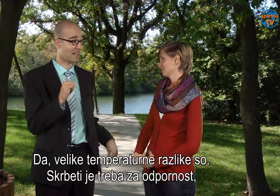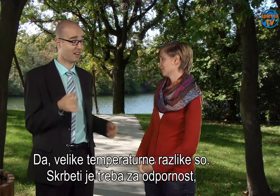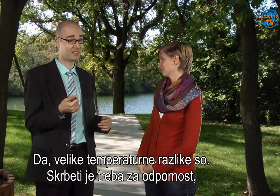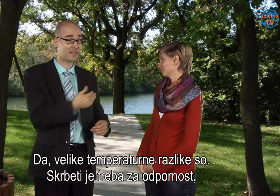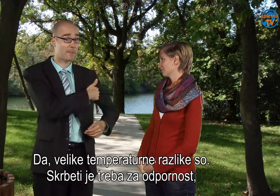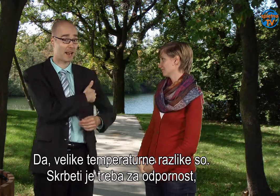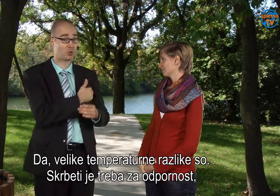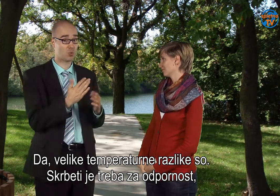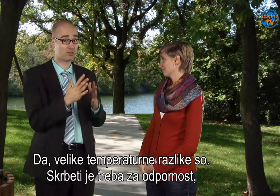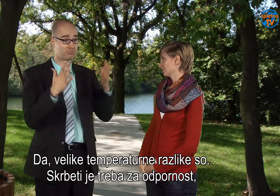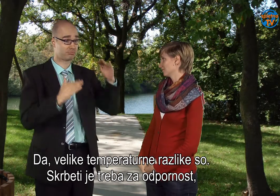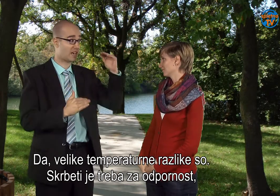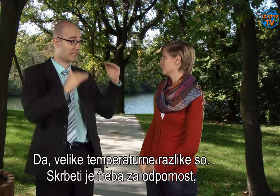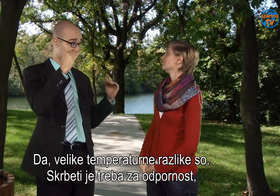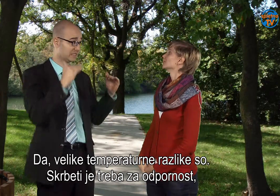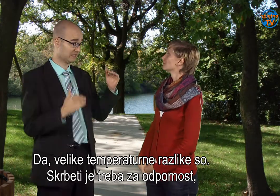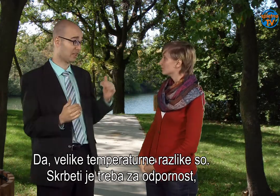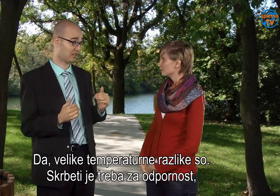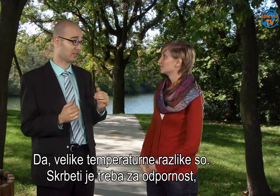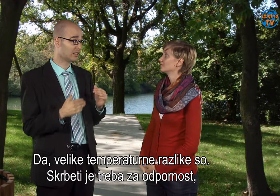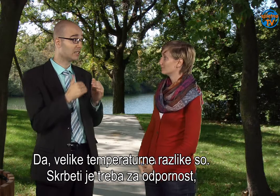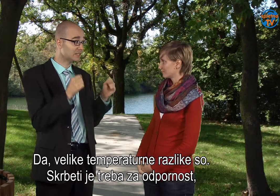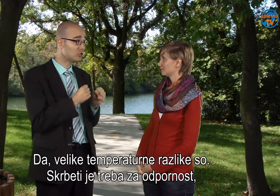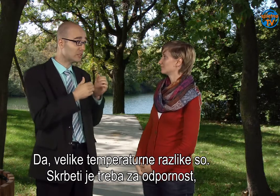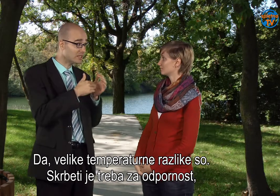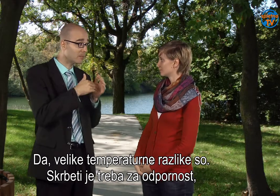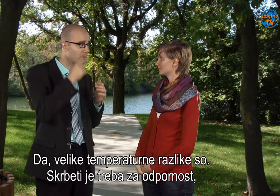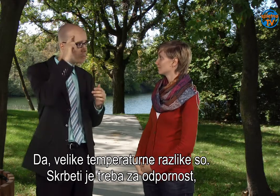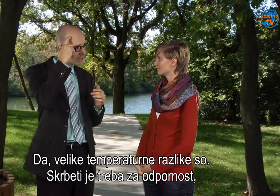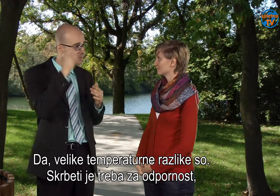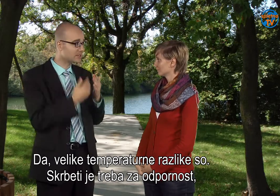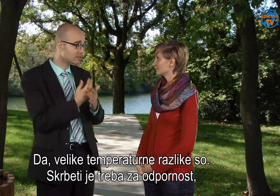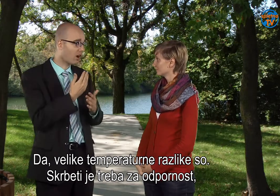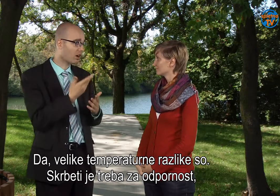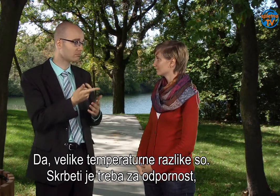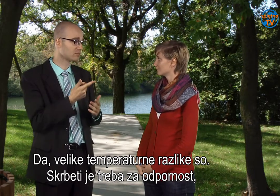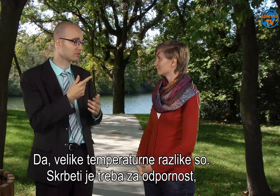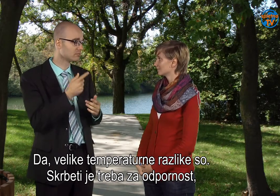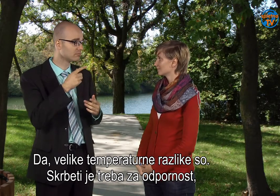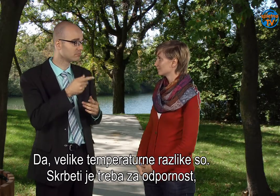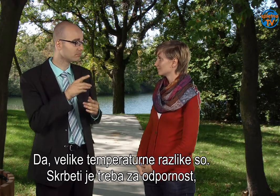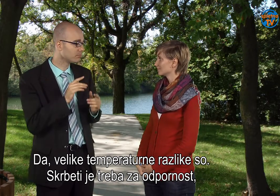Da, velike temperaturne razlike so. Skrbeti je treba za odpornost, da ne podležemo